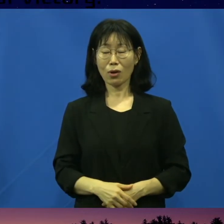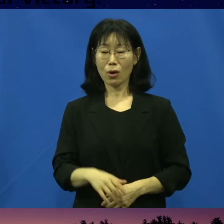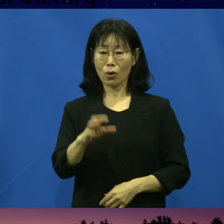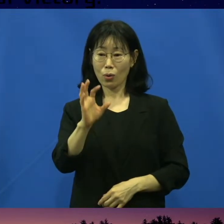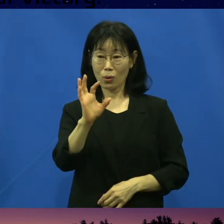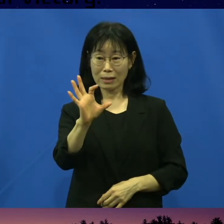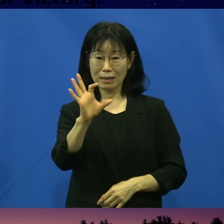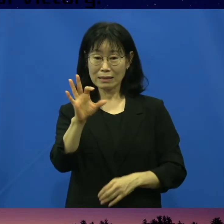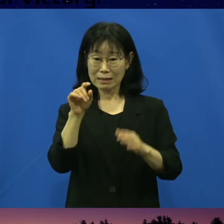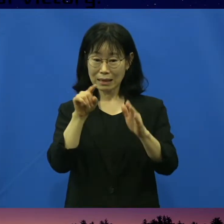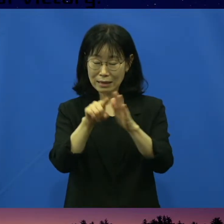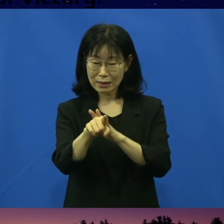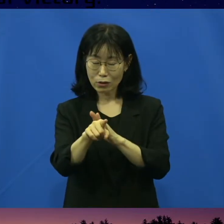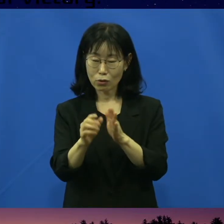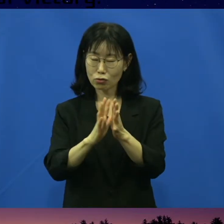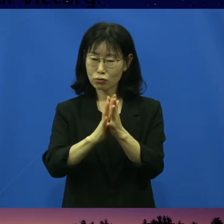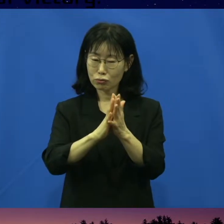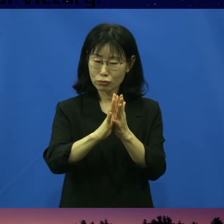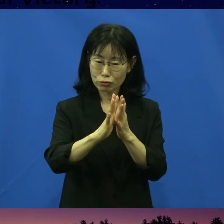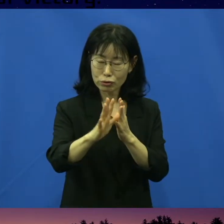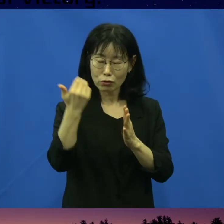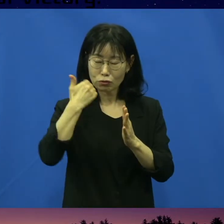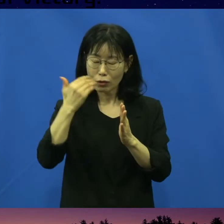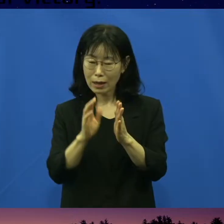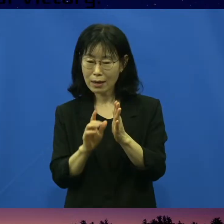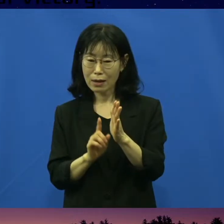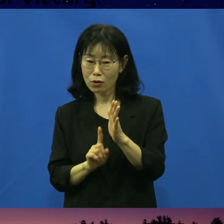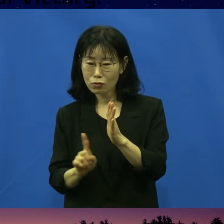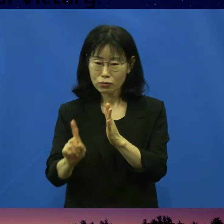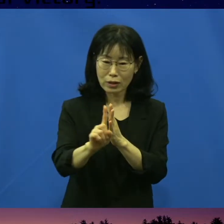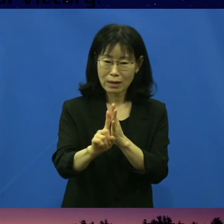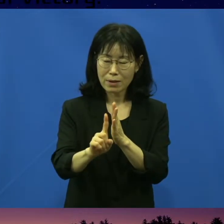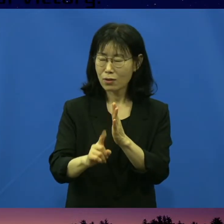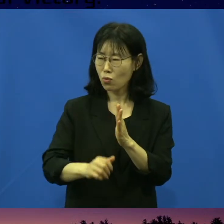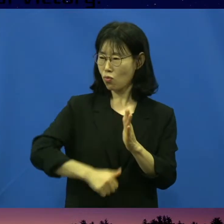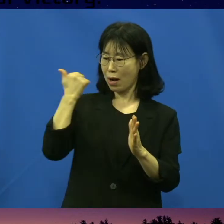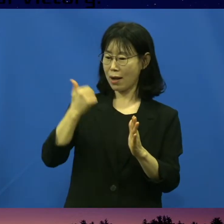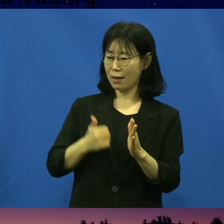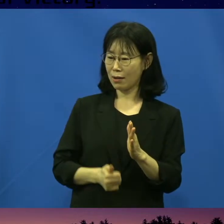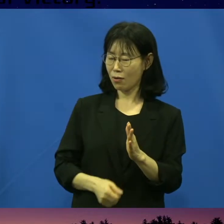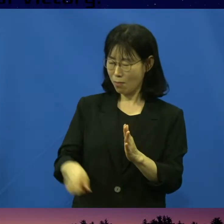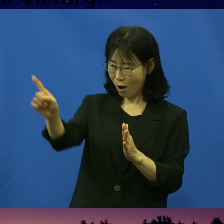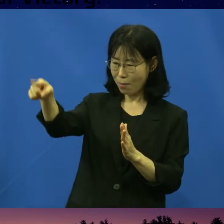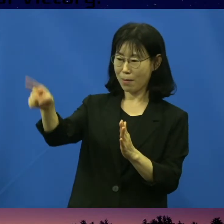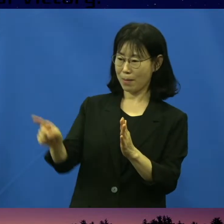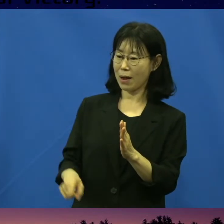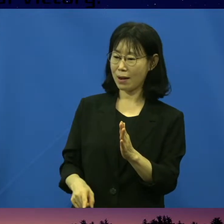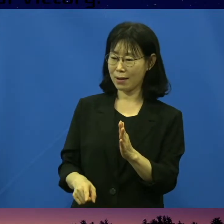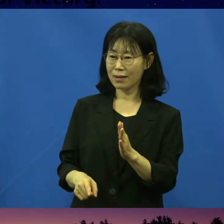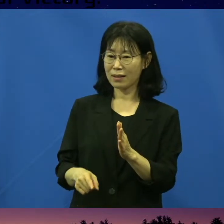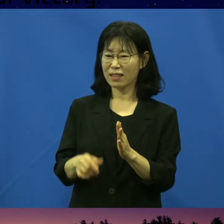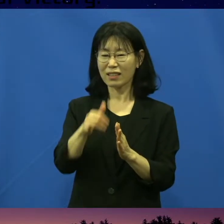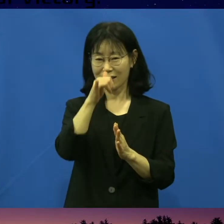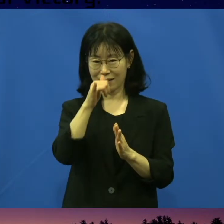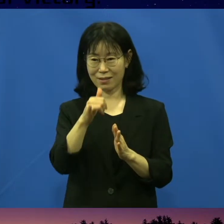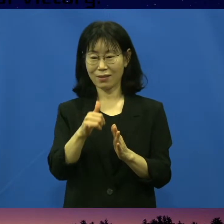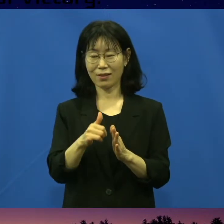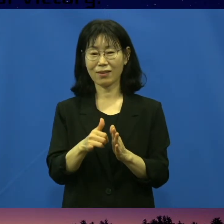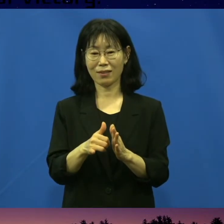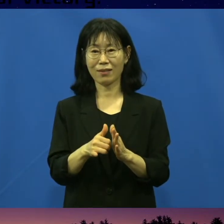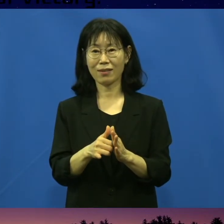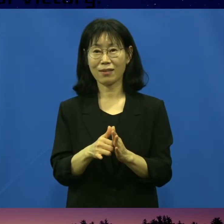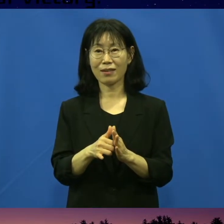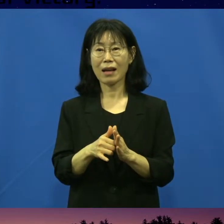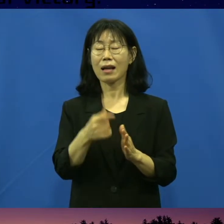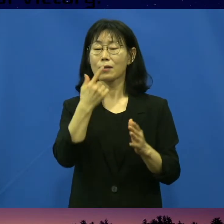막 끼어들고 이러고 가게 하고 이래야 될 거 아니에요. 근데 자기중심적인 교만한 사람이에요. 나만